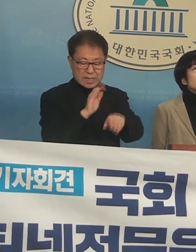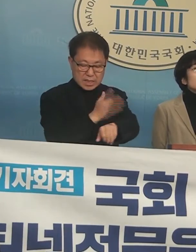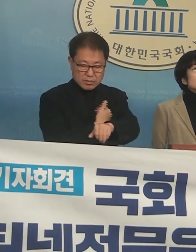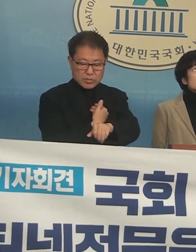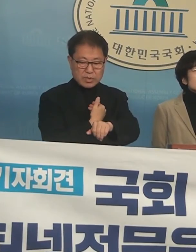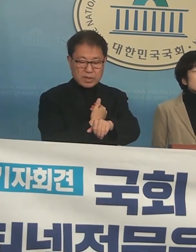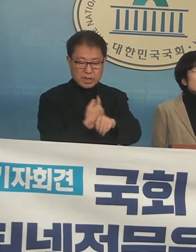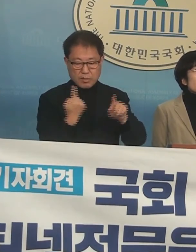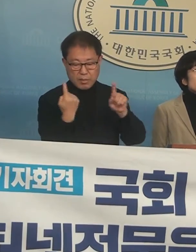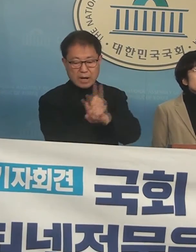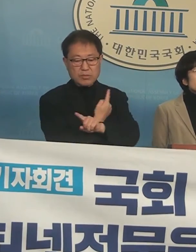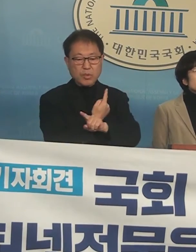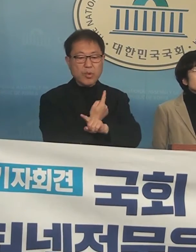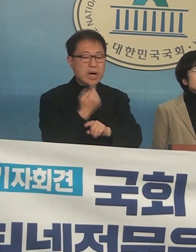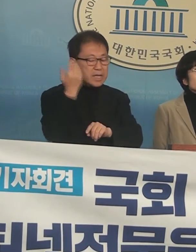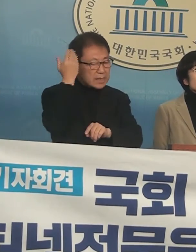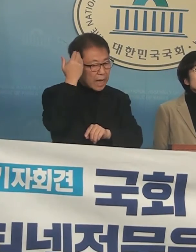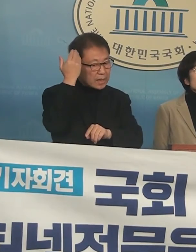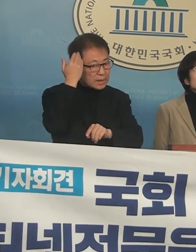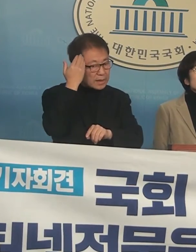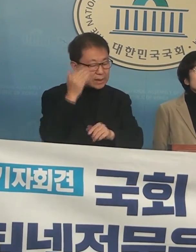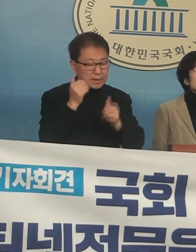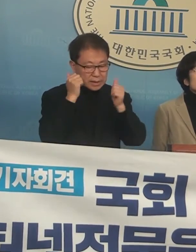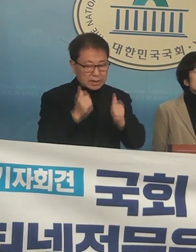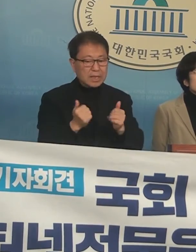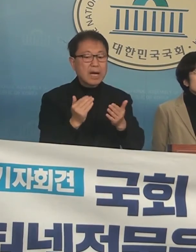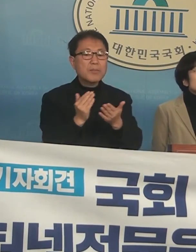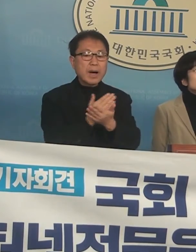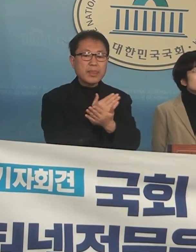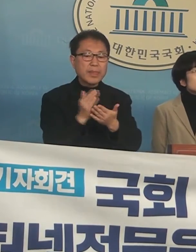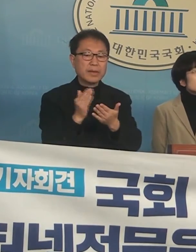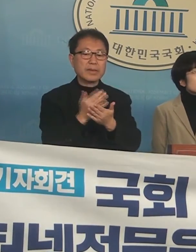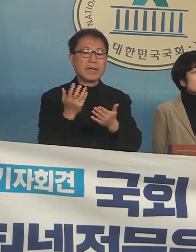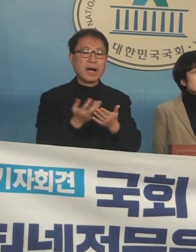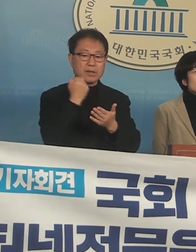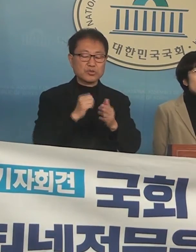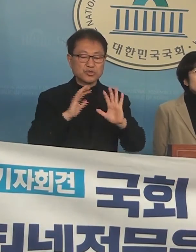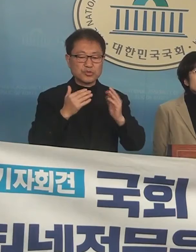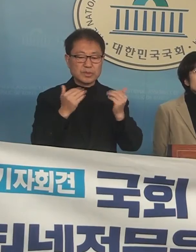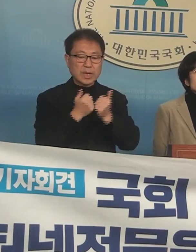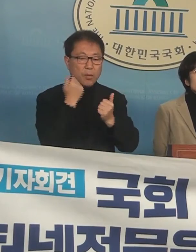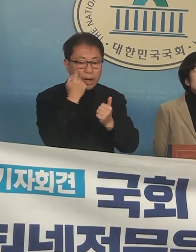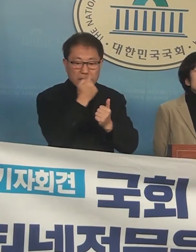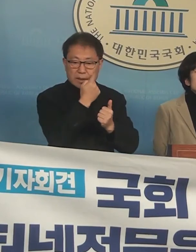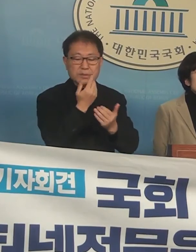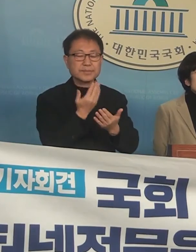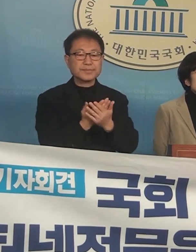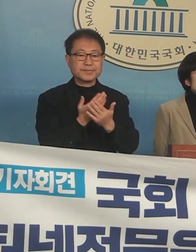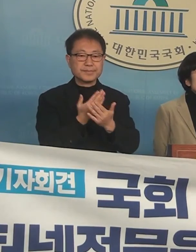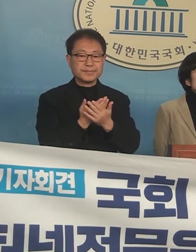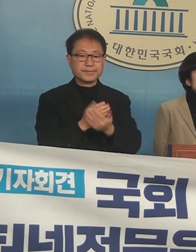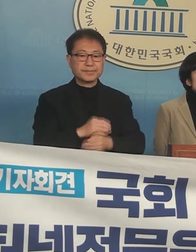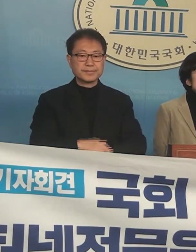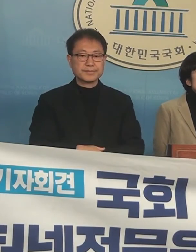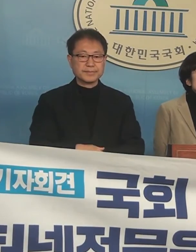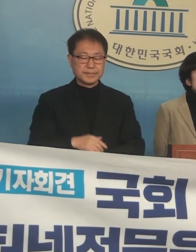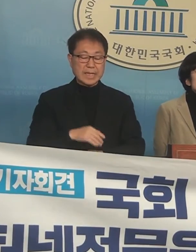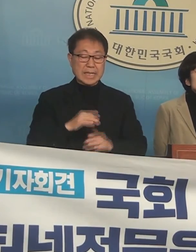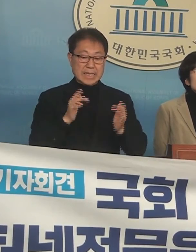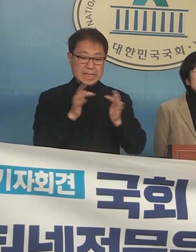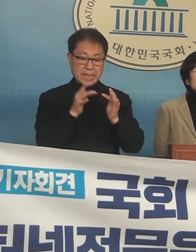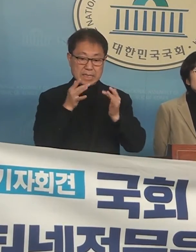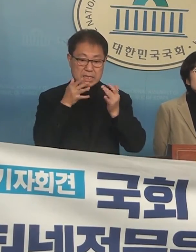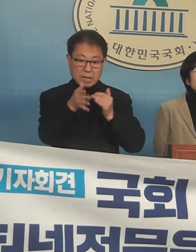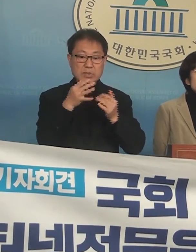잡고 상식과 판단에 의해서 돌아가는 곳이라는 점에 대해서 국민들이 한번 확인해 주시길 바랍니다. 제발